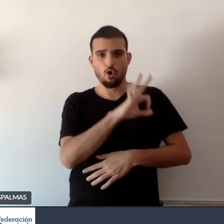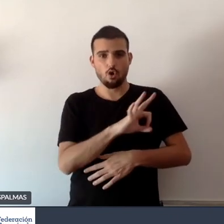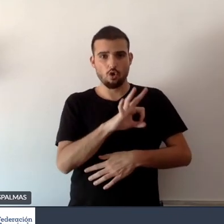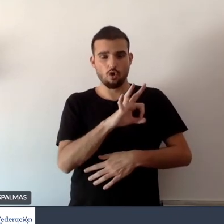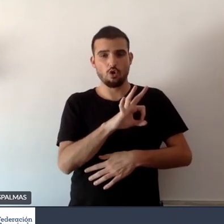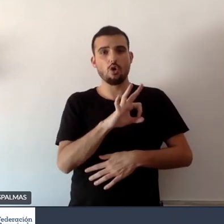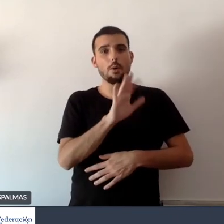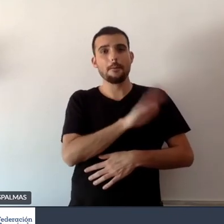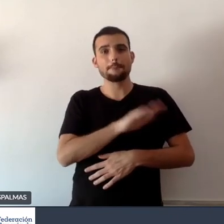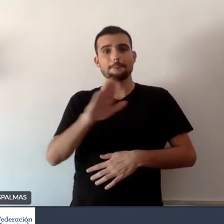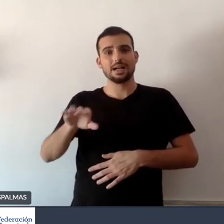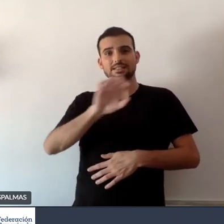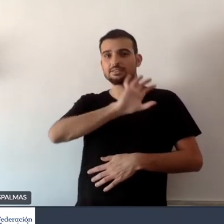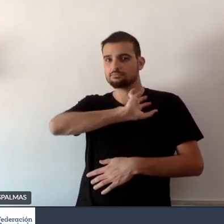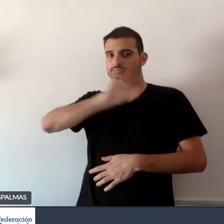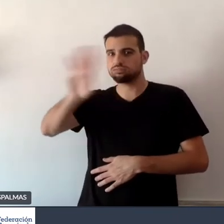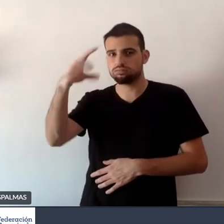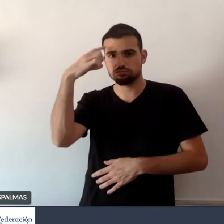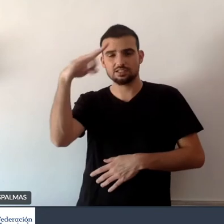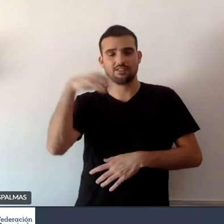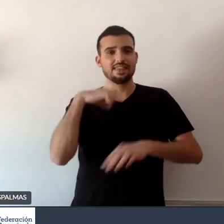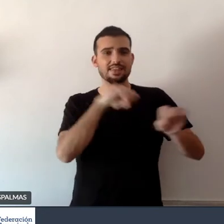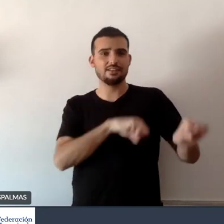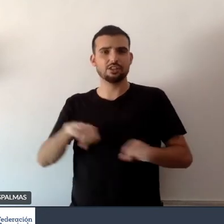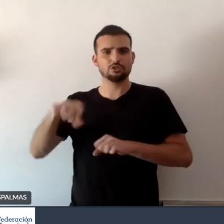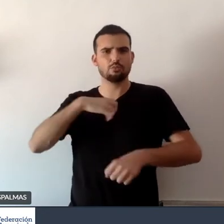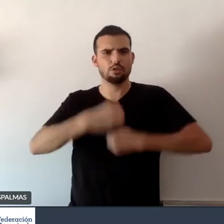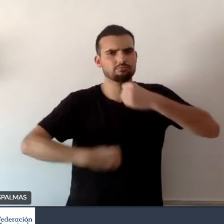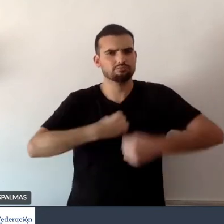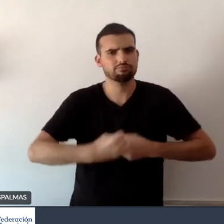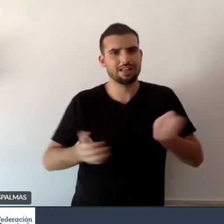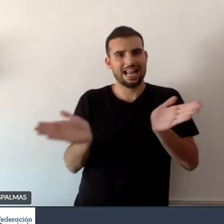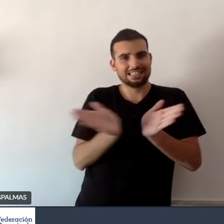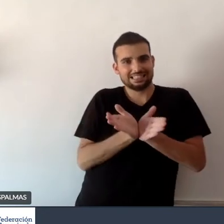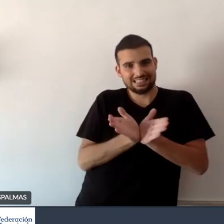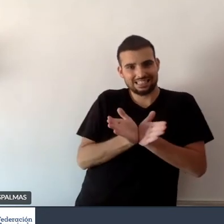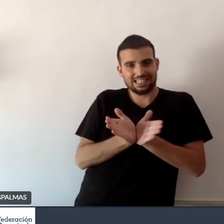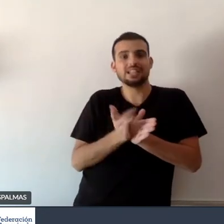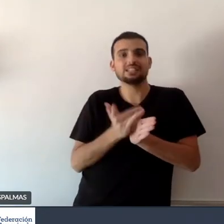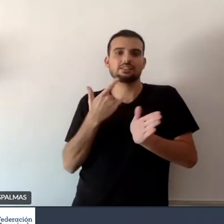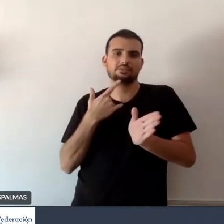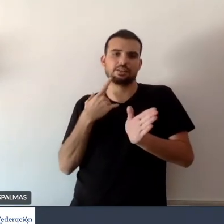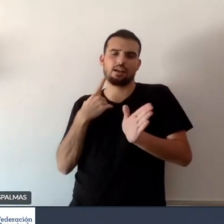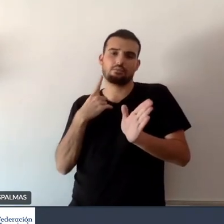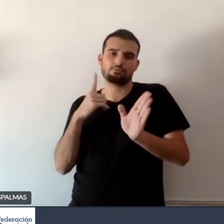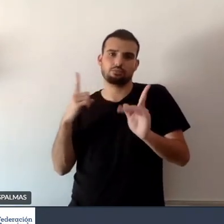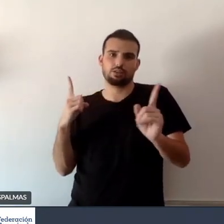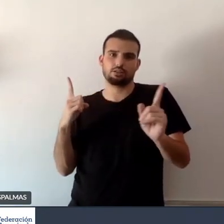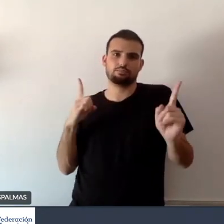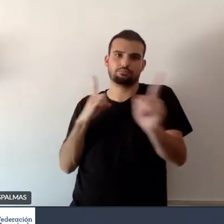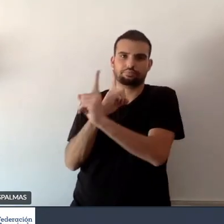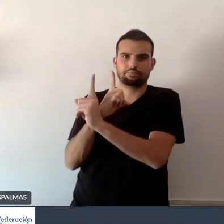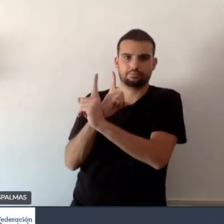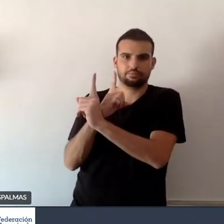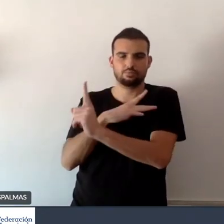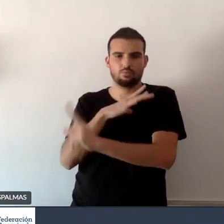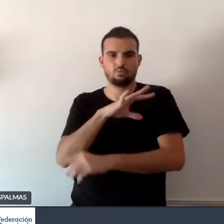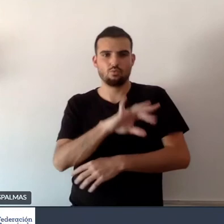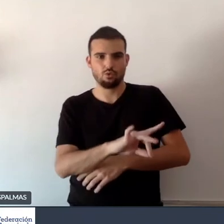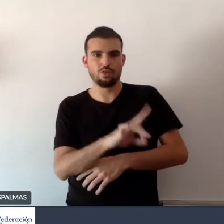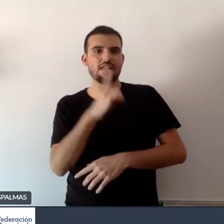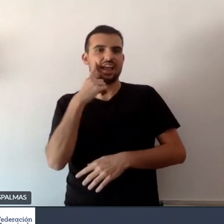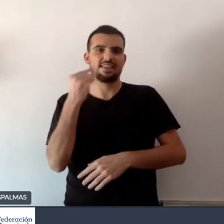pase sabiendo que el defensor va a ir a esquina y el extra pass va a dejar al tirador en 45 librado. Ahí tendría que haber